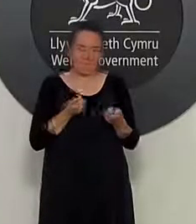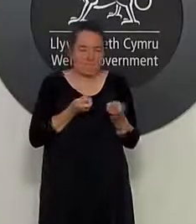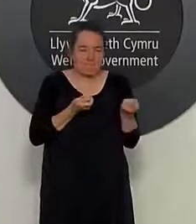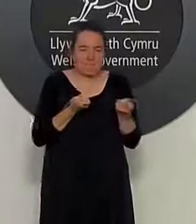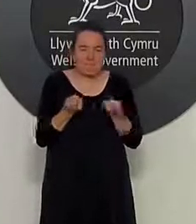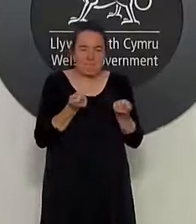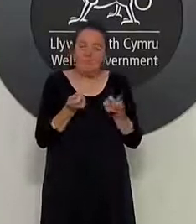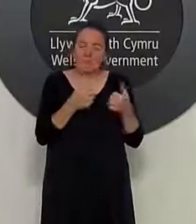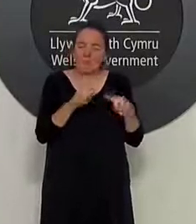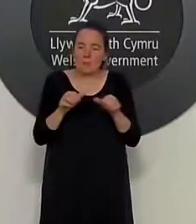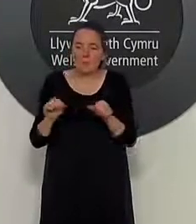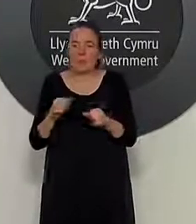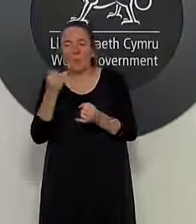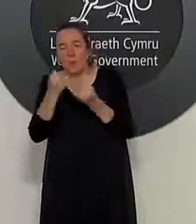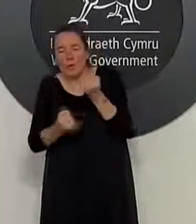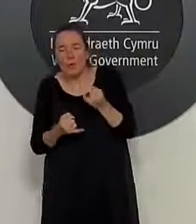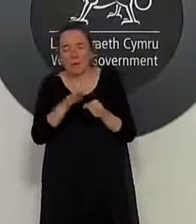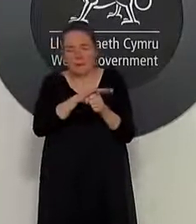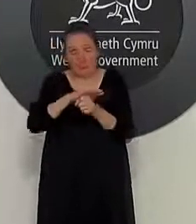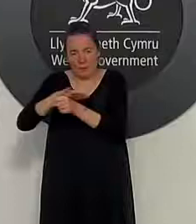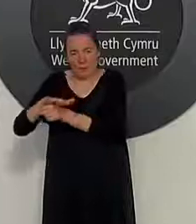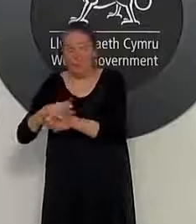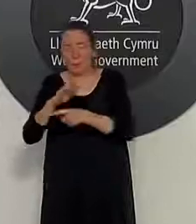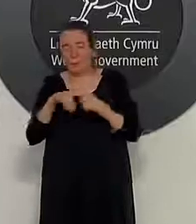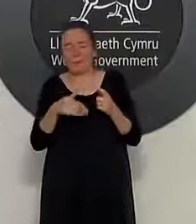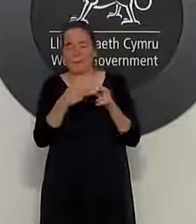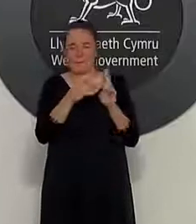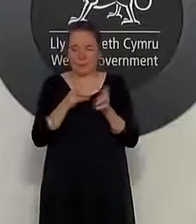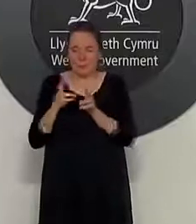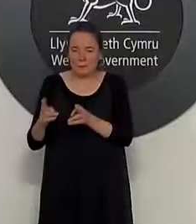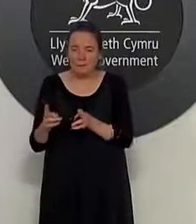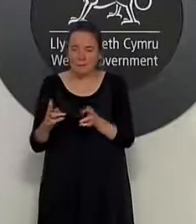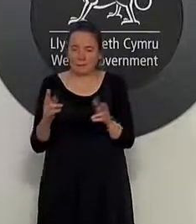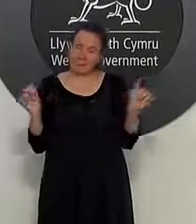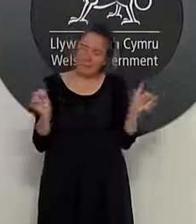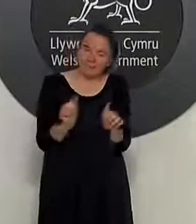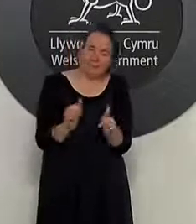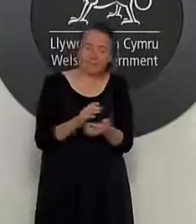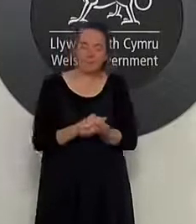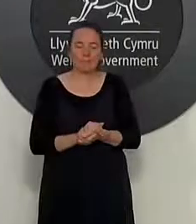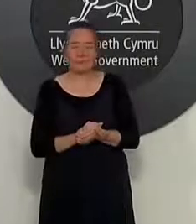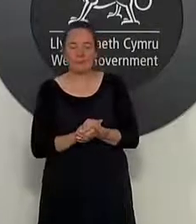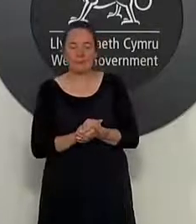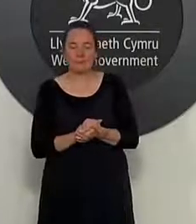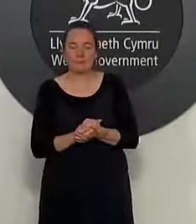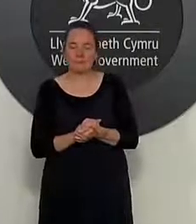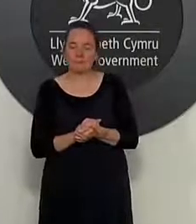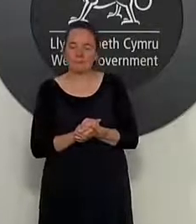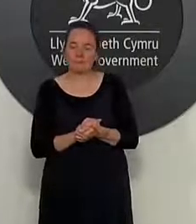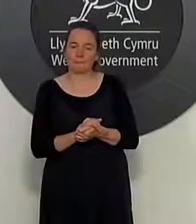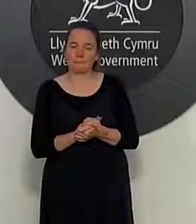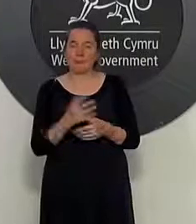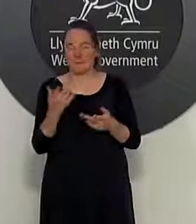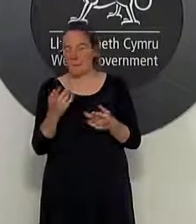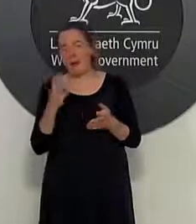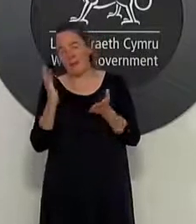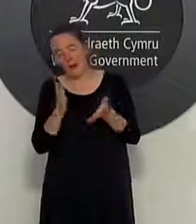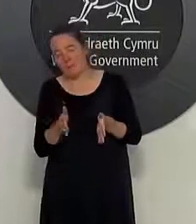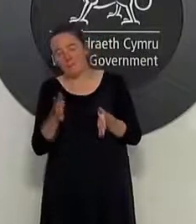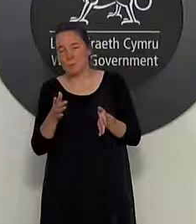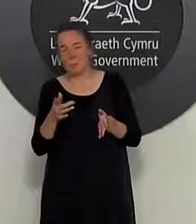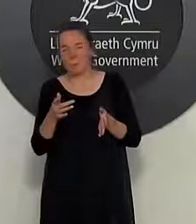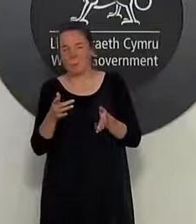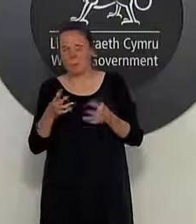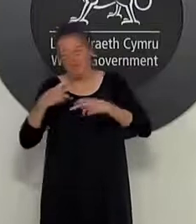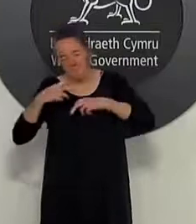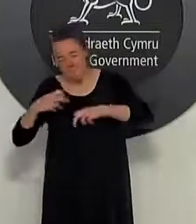tai bresennol. O hyn ymlaen, mae angen I ni droi yn golygon yn gynyddol at y problemau dyfnach